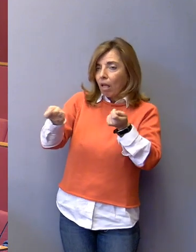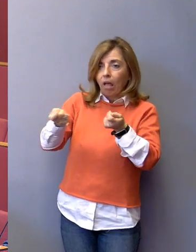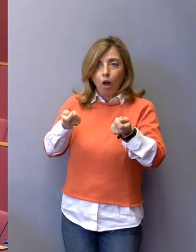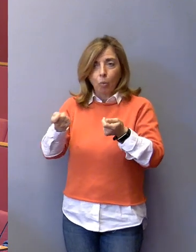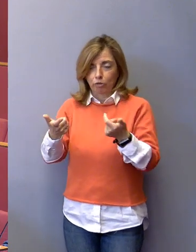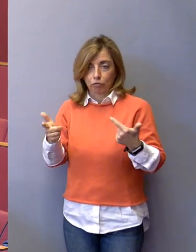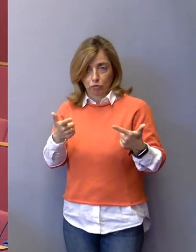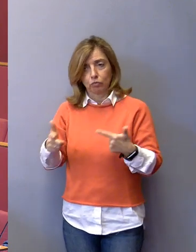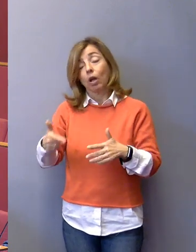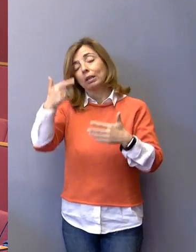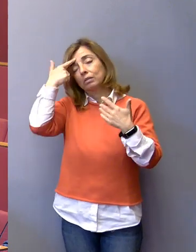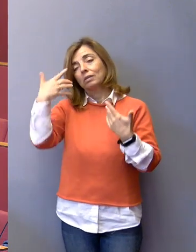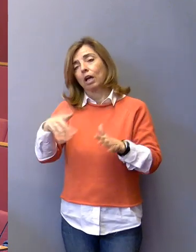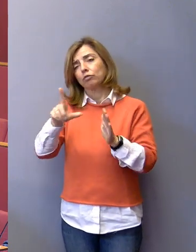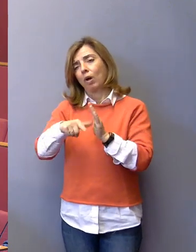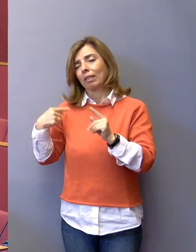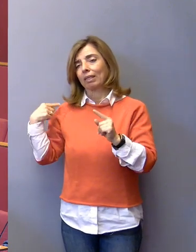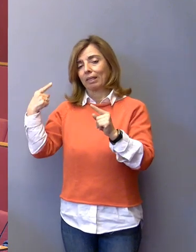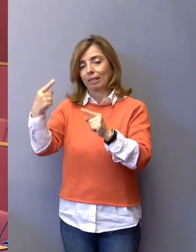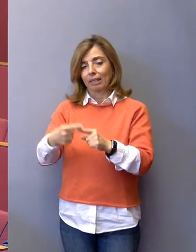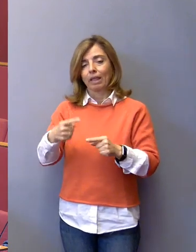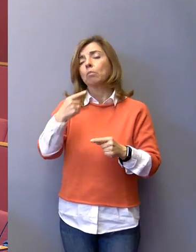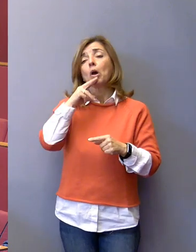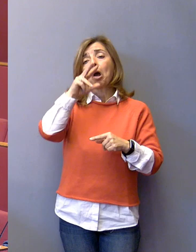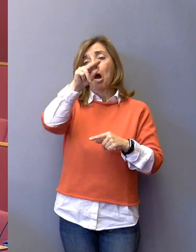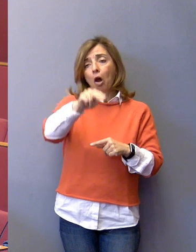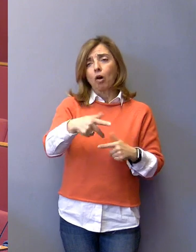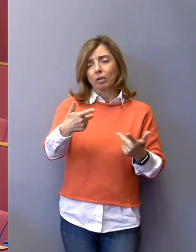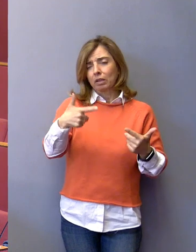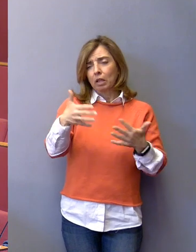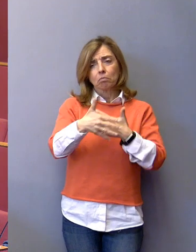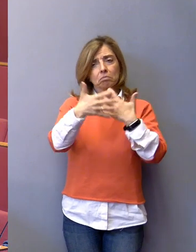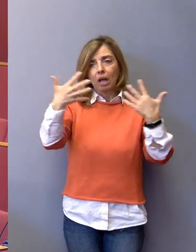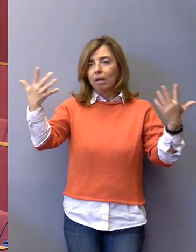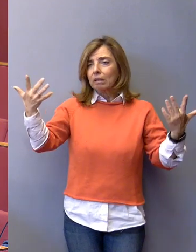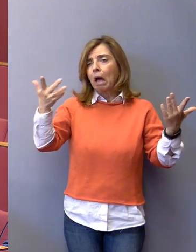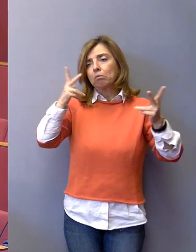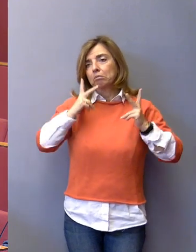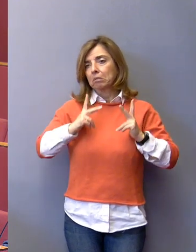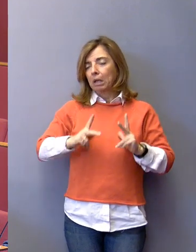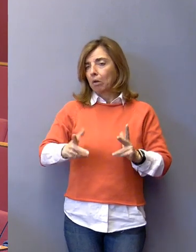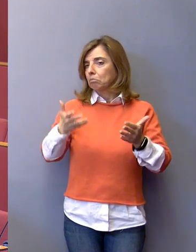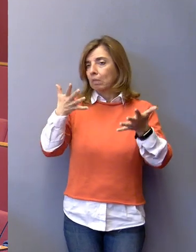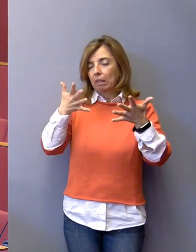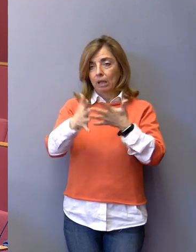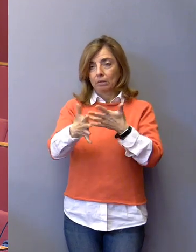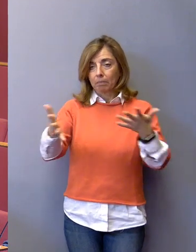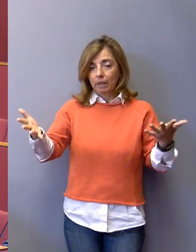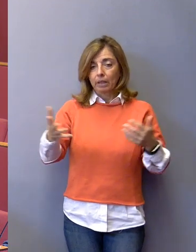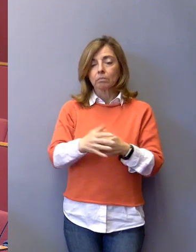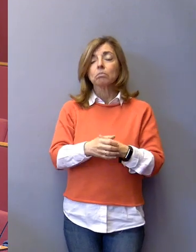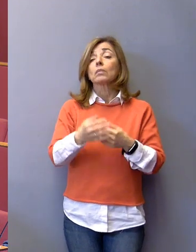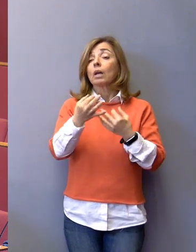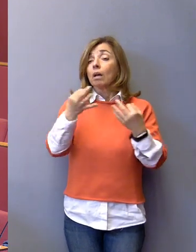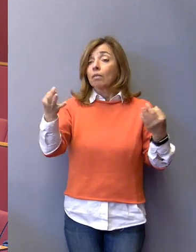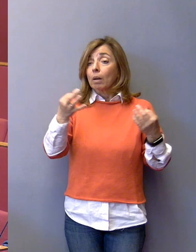non dico una roba dico una cosa che altri non possono dire ma lo dico con grande tranquillità e trasparenza Dopodiché benissimo presidente Noi abbiamo ricevuto